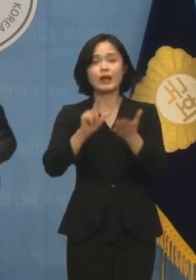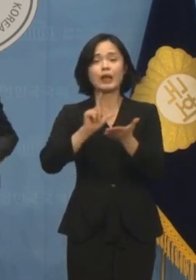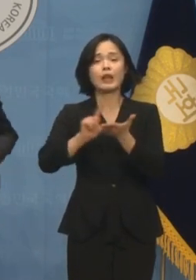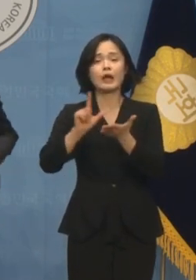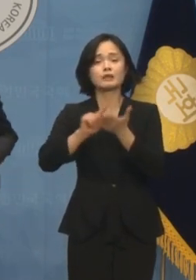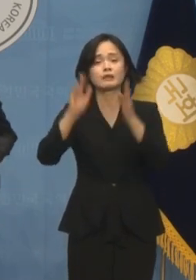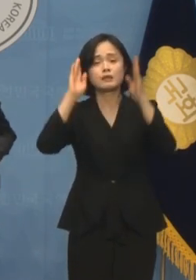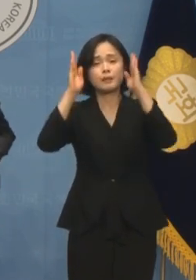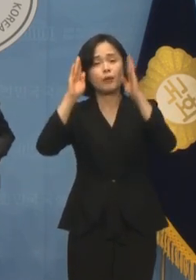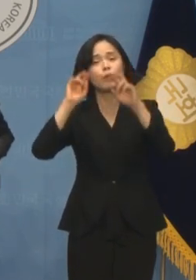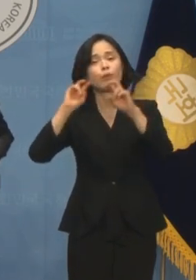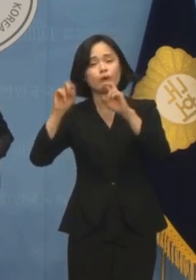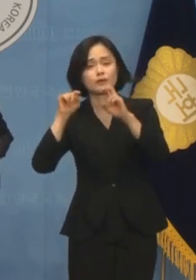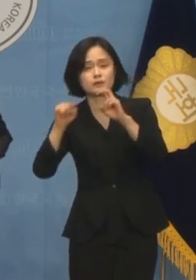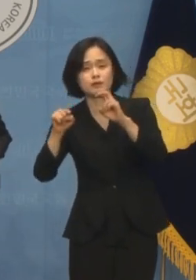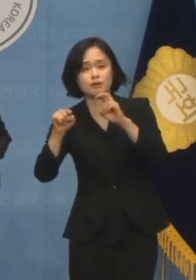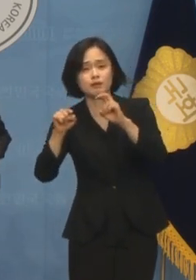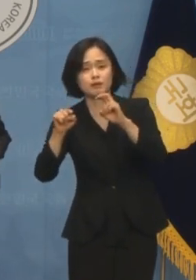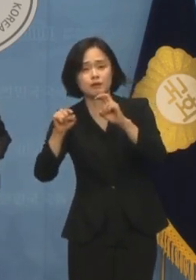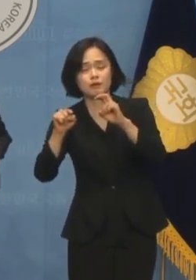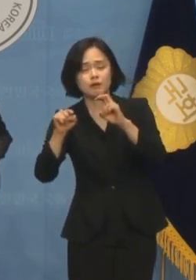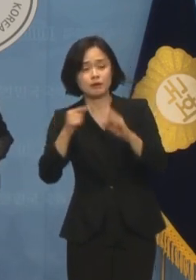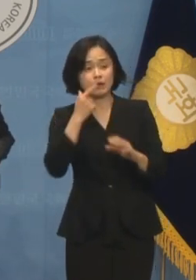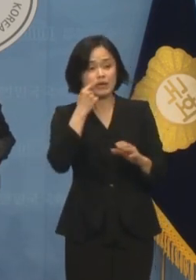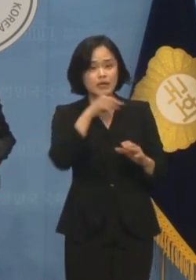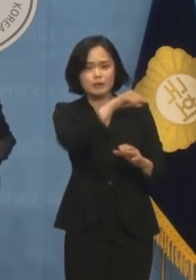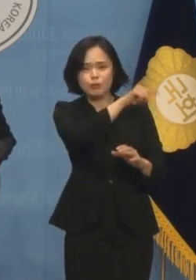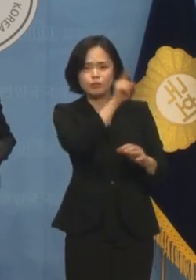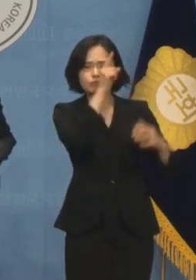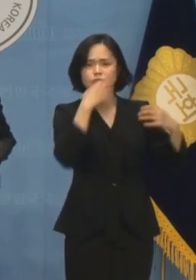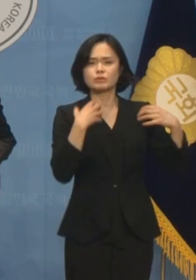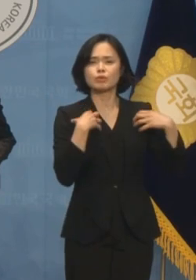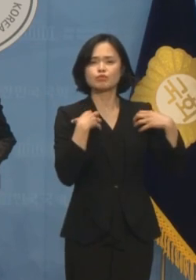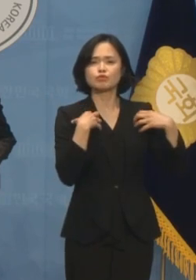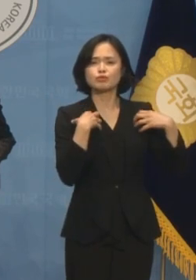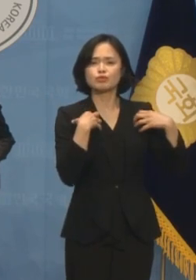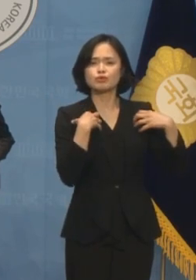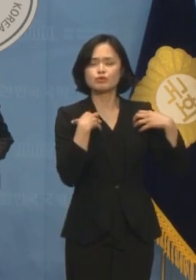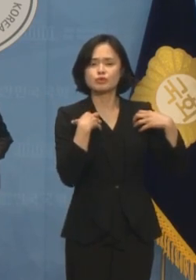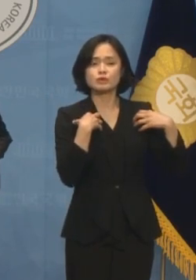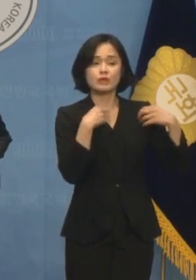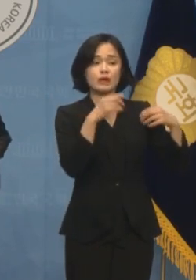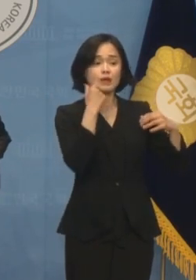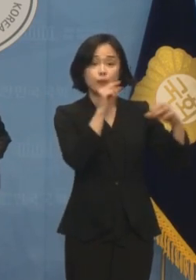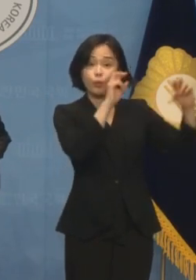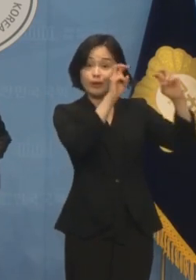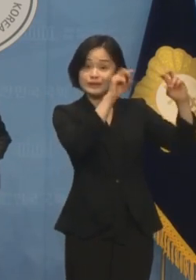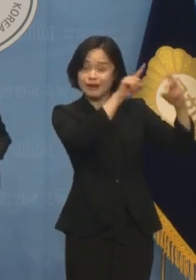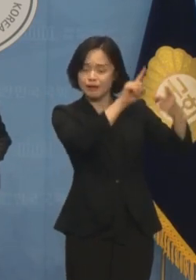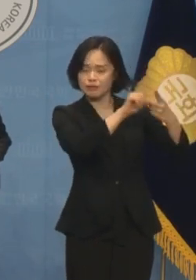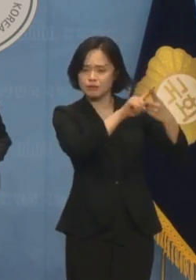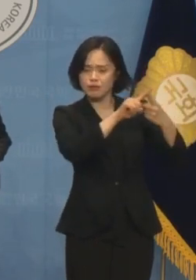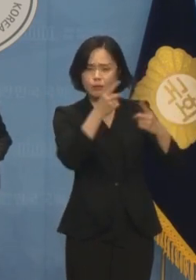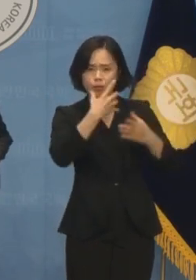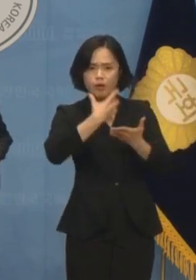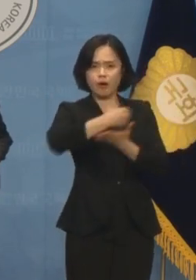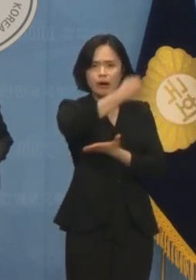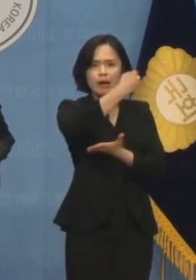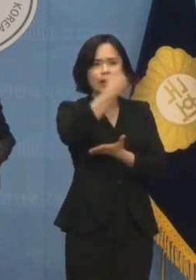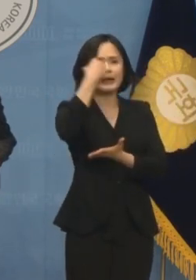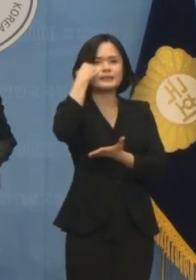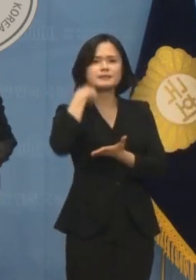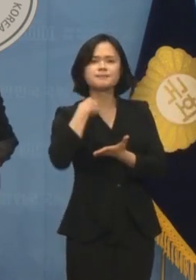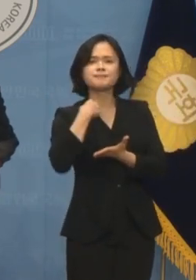이제 축출에 나선 것입니다. 이제 우리 정부가 더 이상 가만히 앉아서는 안 됩니다.